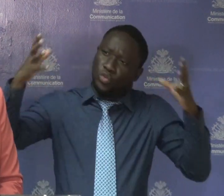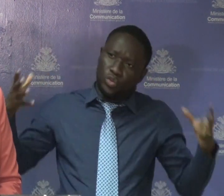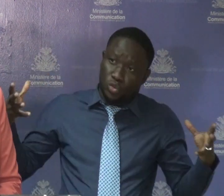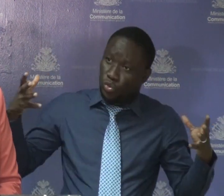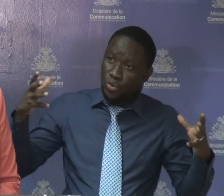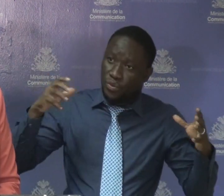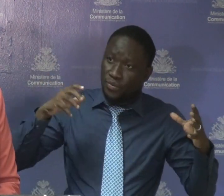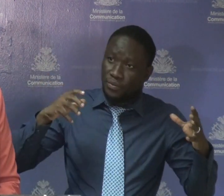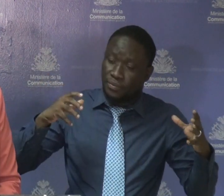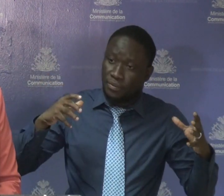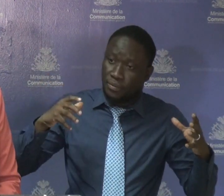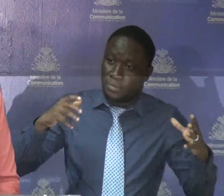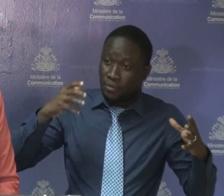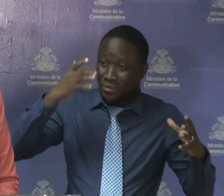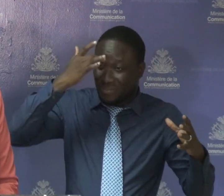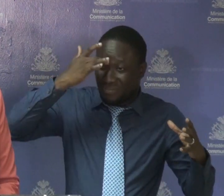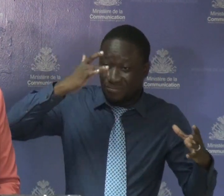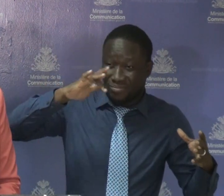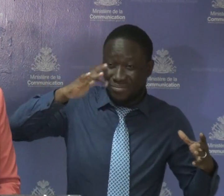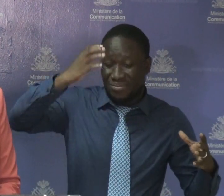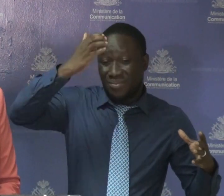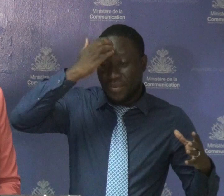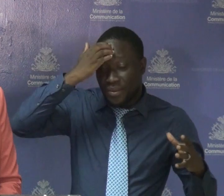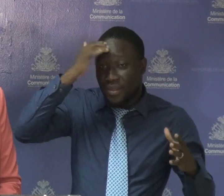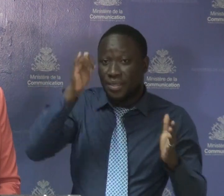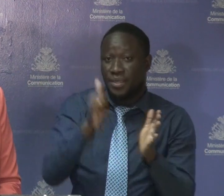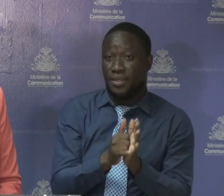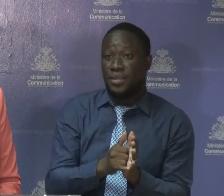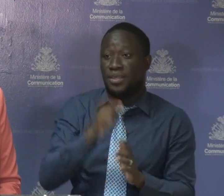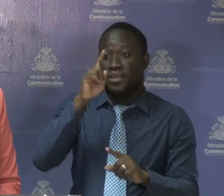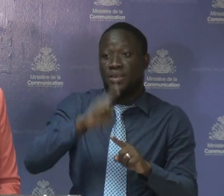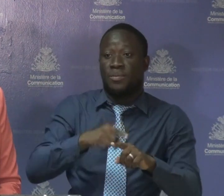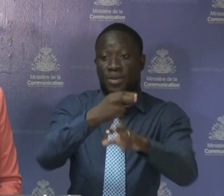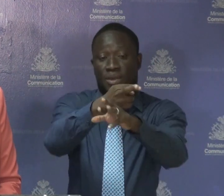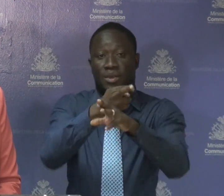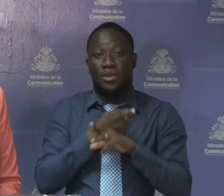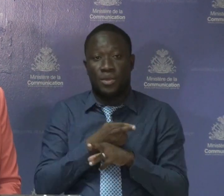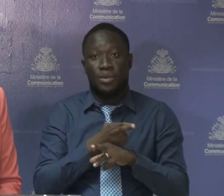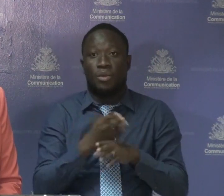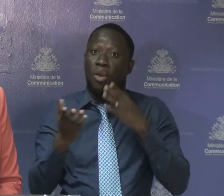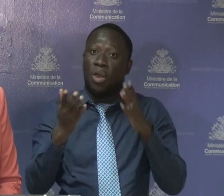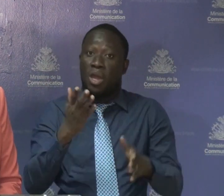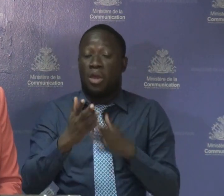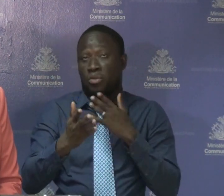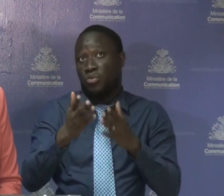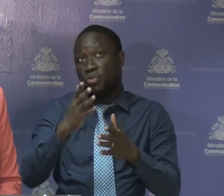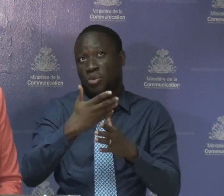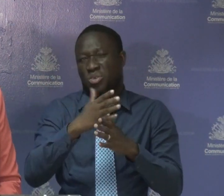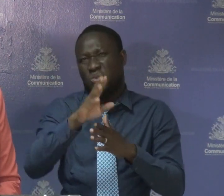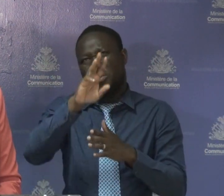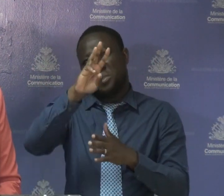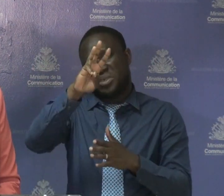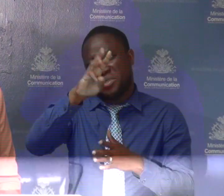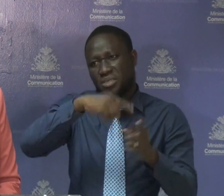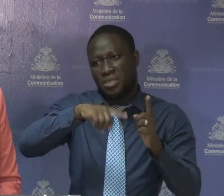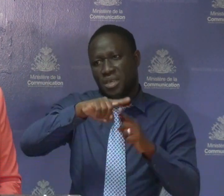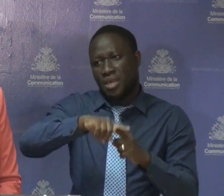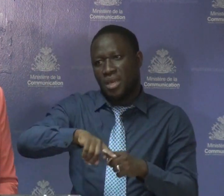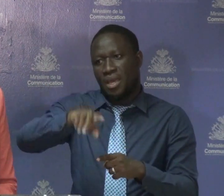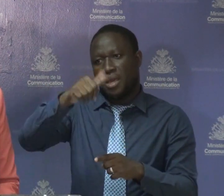potentialité touristique ça yo, pour qui ça que Haïti pas qu'à recevoir entre 6 à 10 millions de